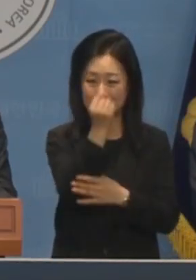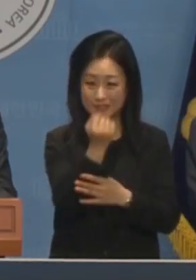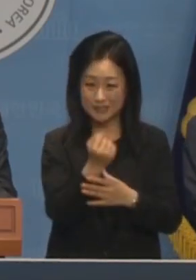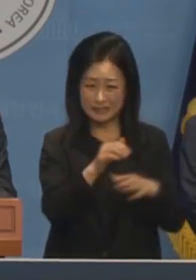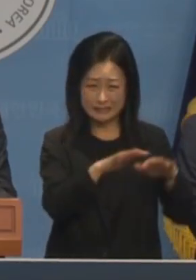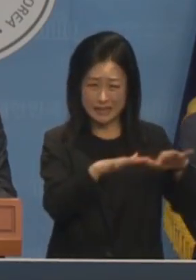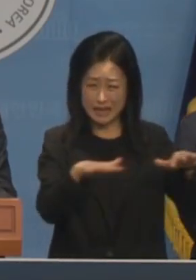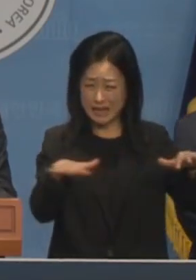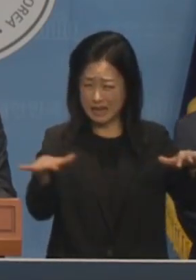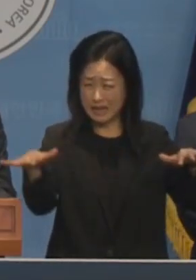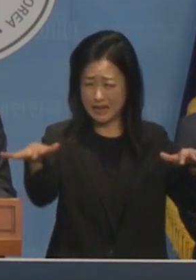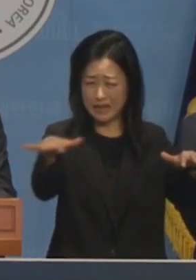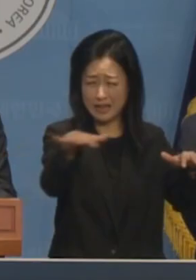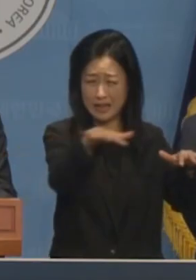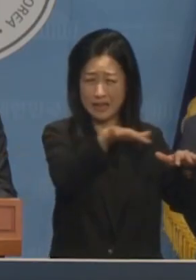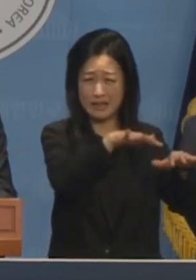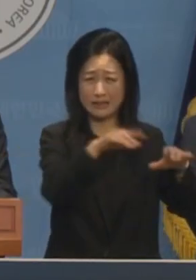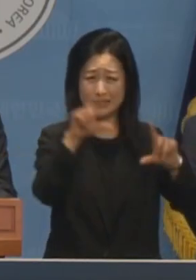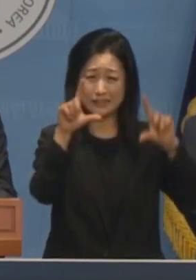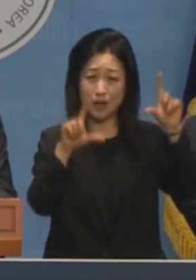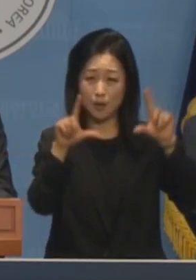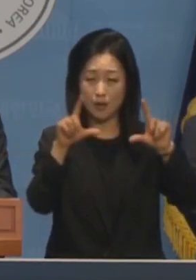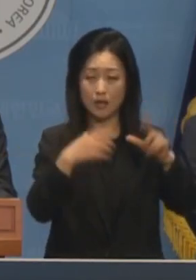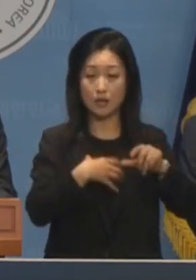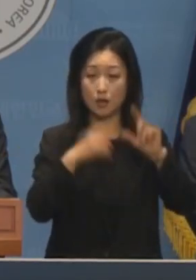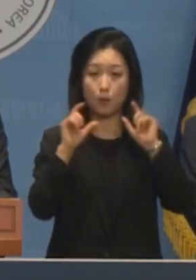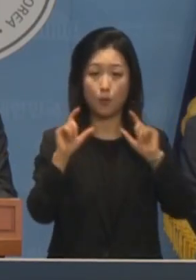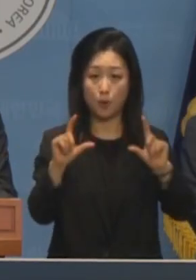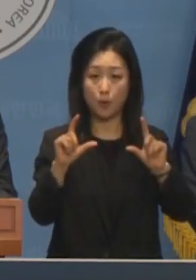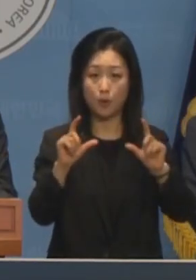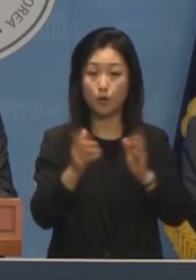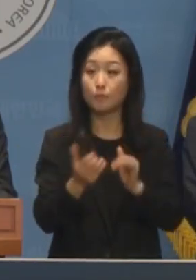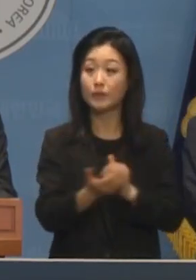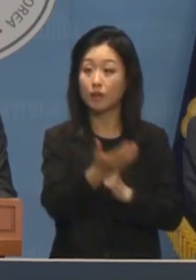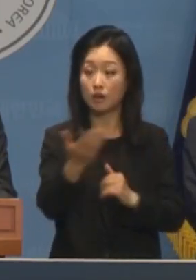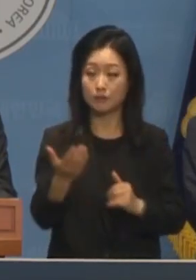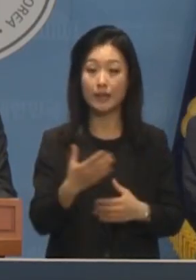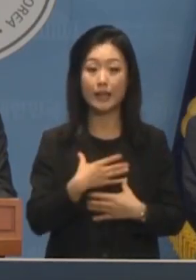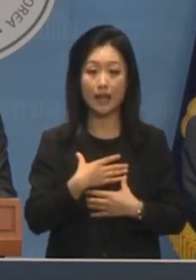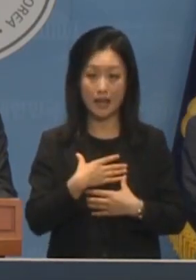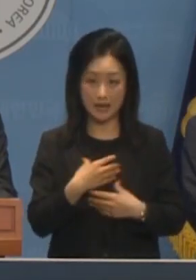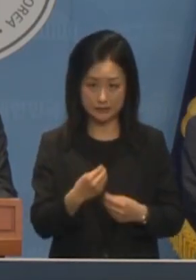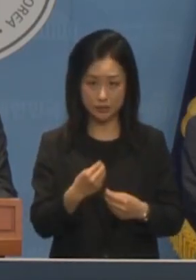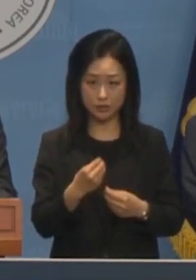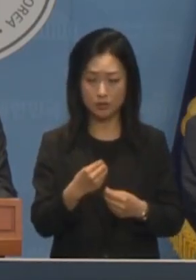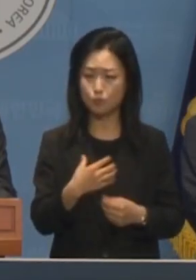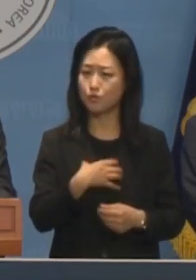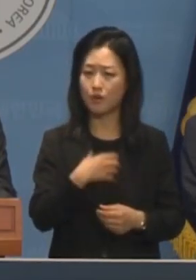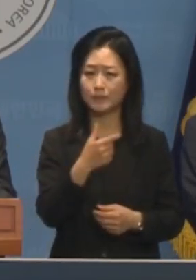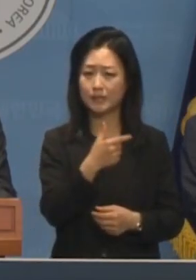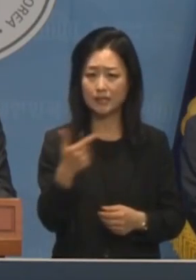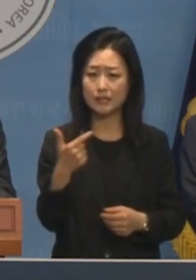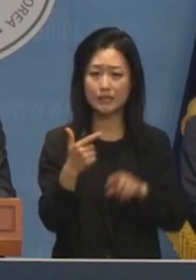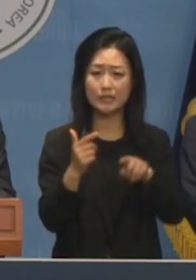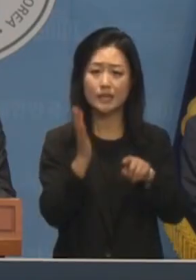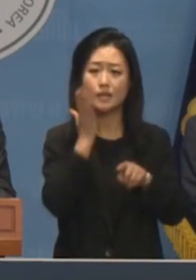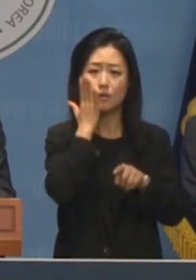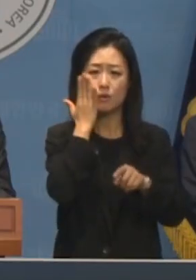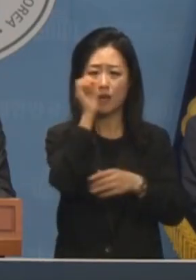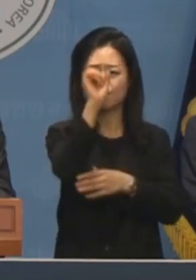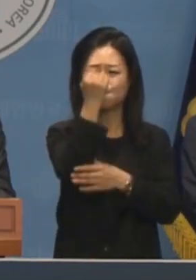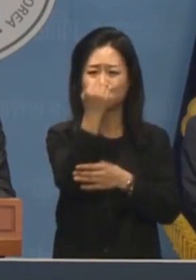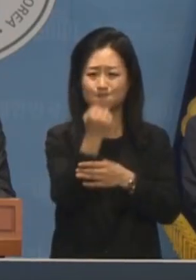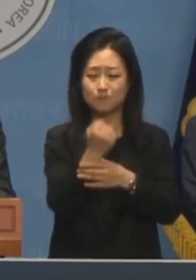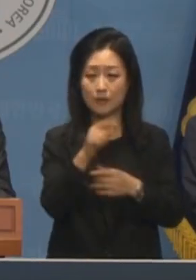뒤덮은 녹조의 재앙적 상황을 경고하고 국민 안정을 심각하게 위협하는 녹조의